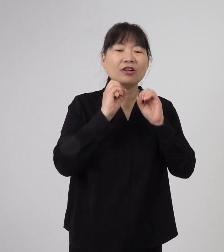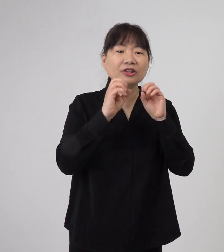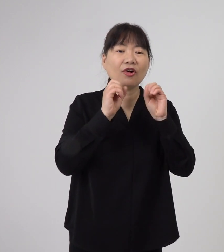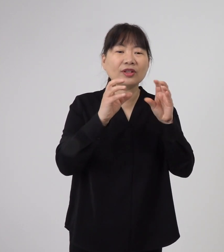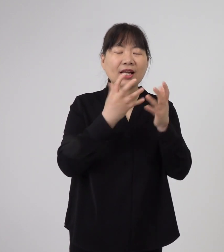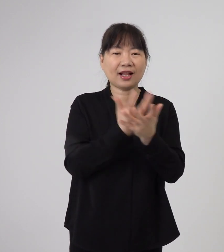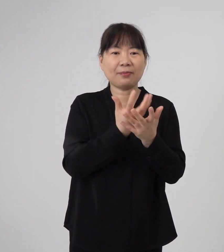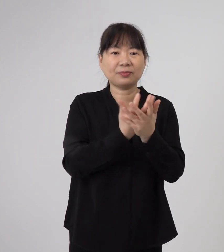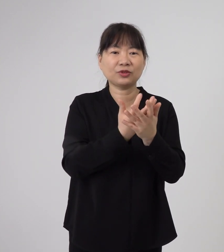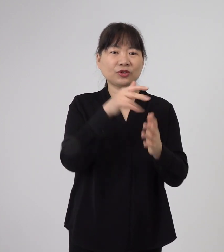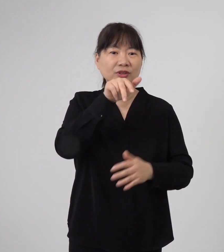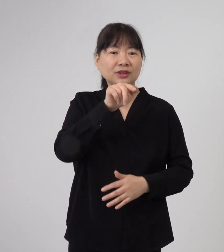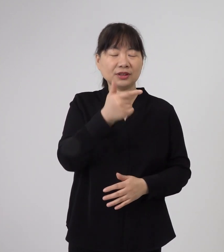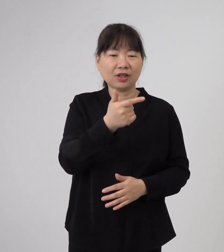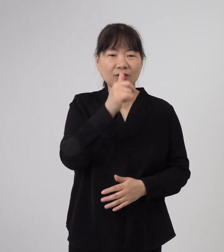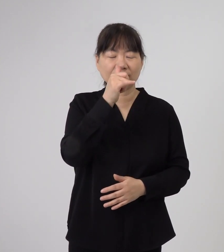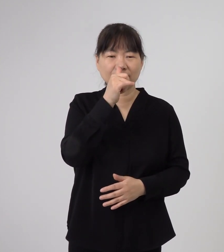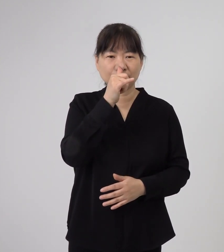전자에다가